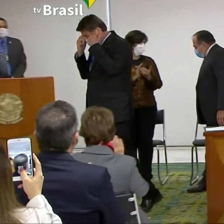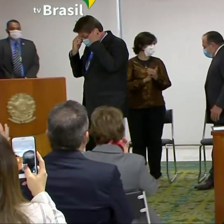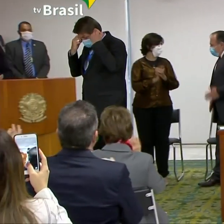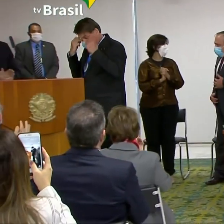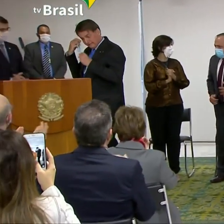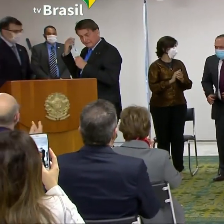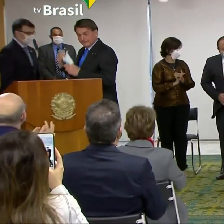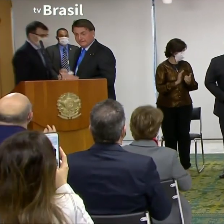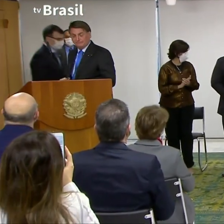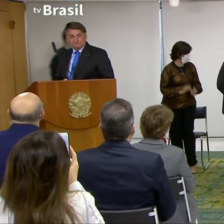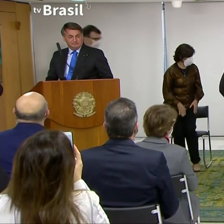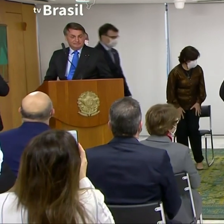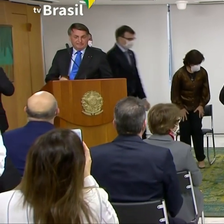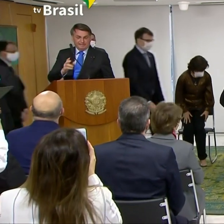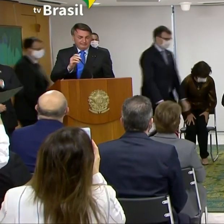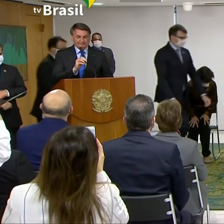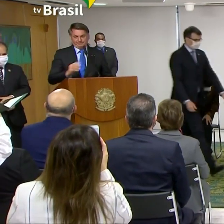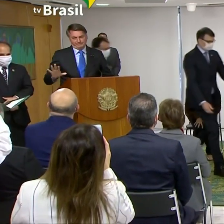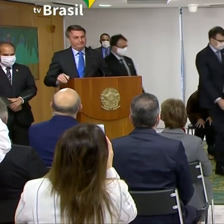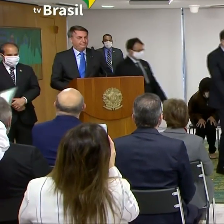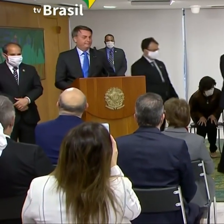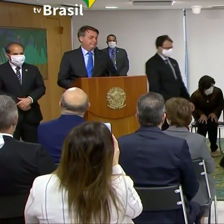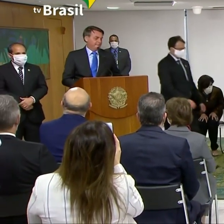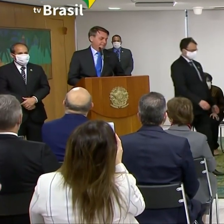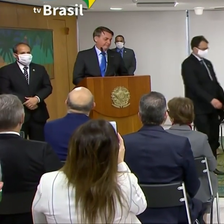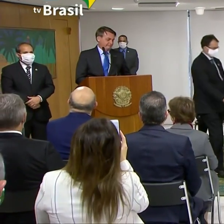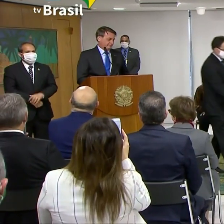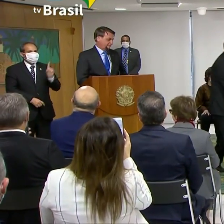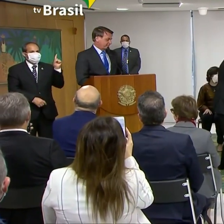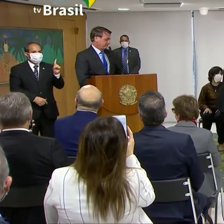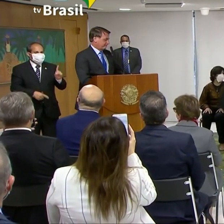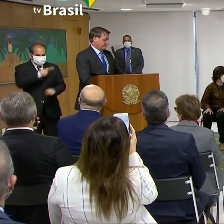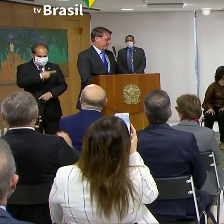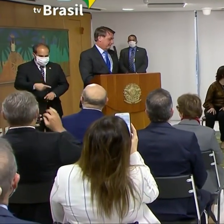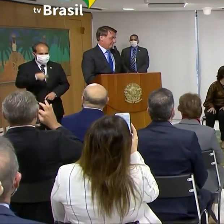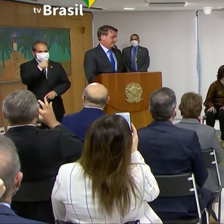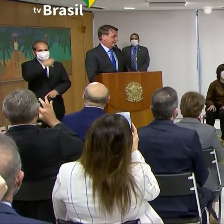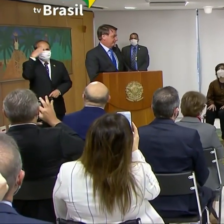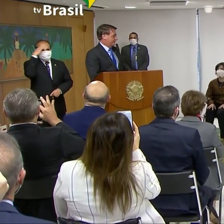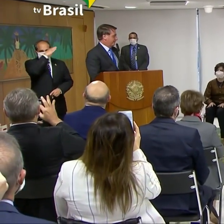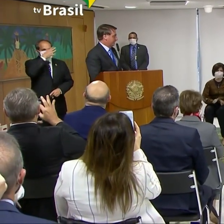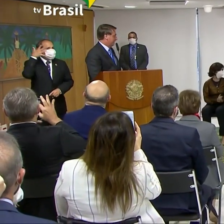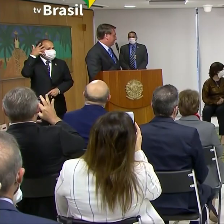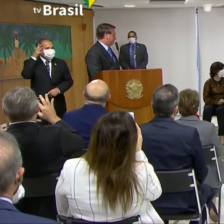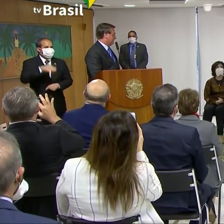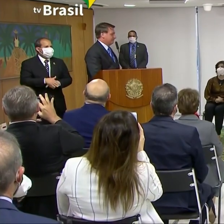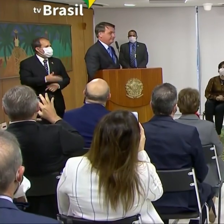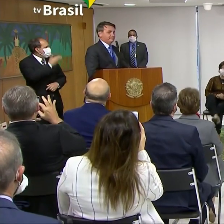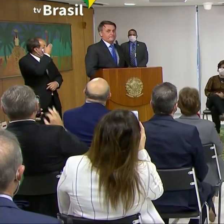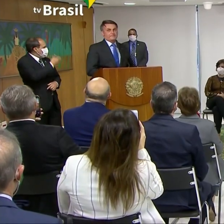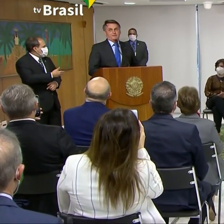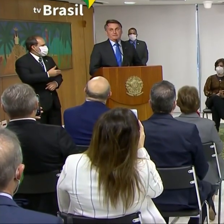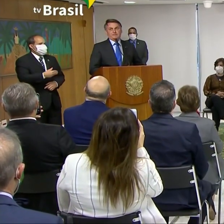98.493 mortes desde o início da pandemia. Em 24 horas, foram registrados 1